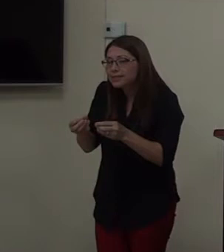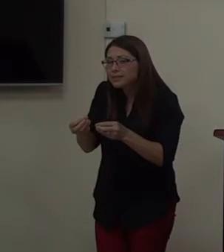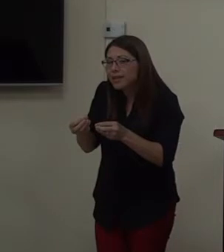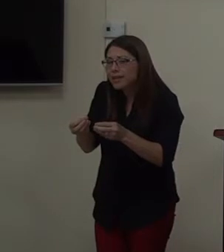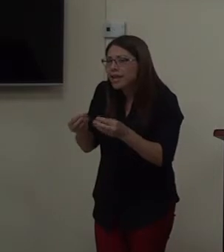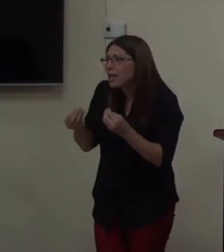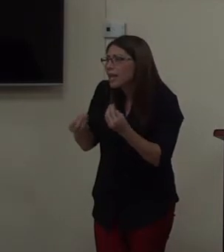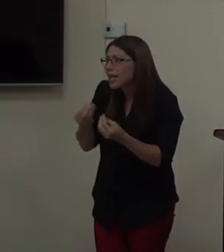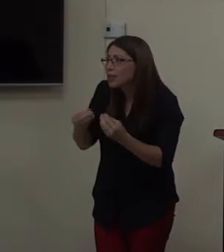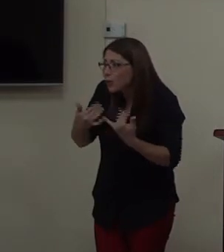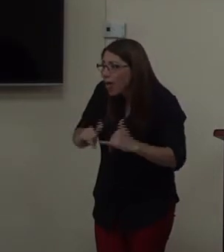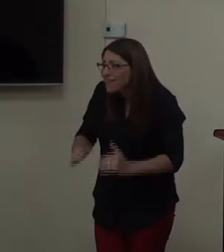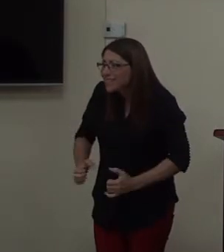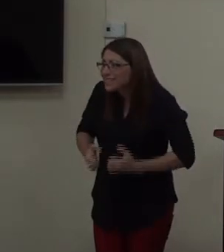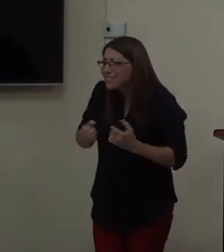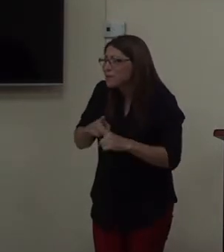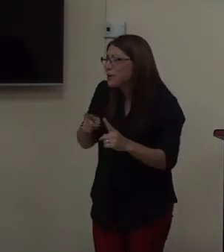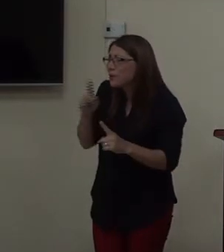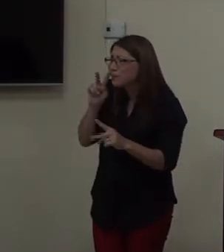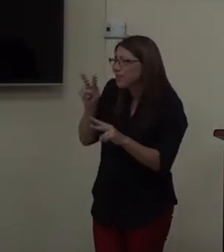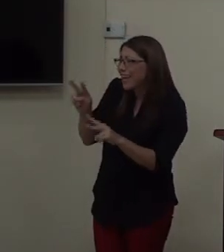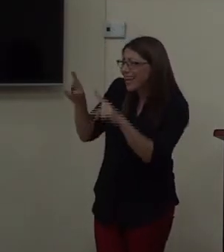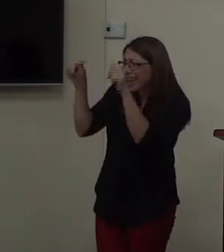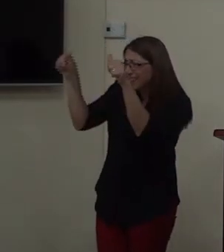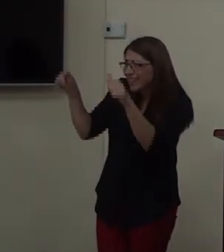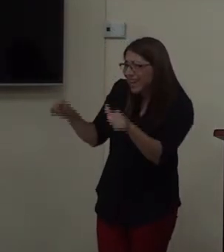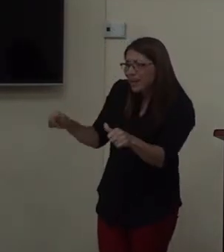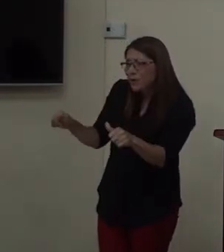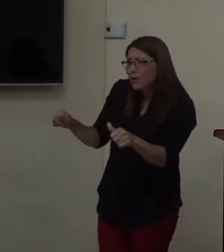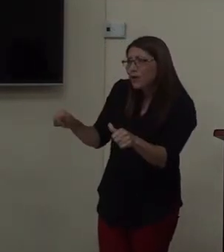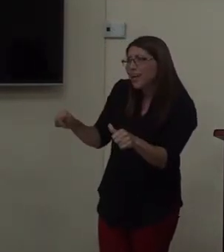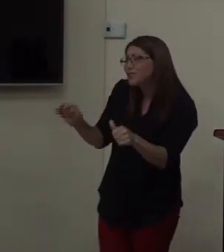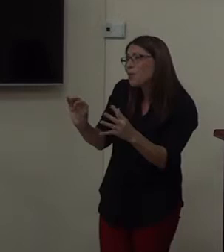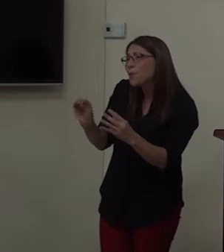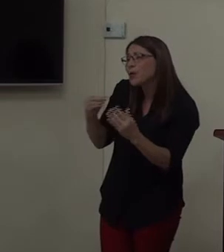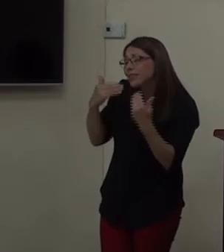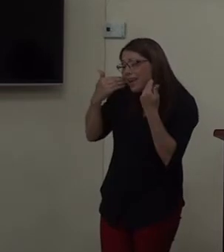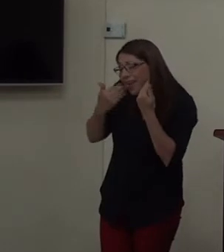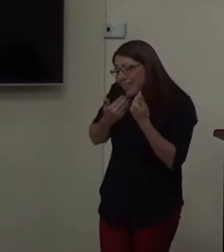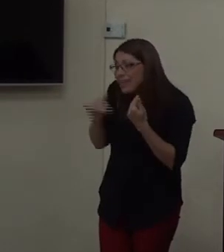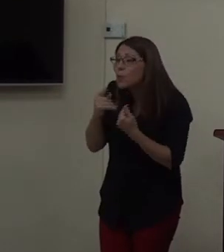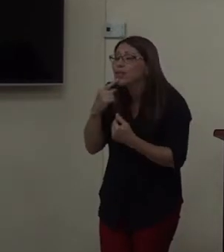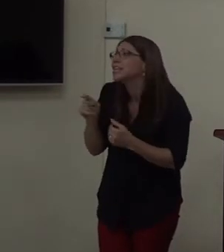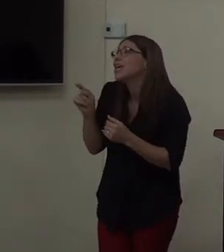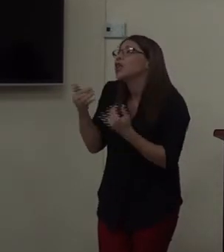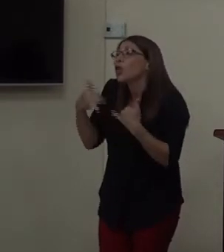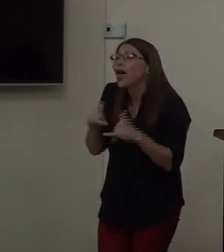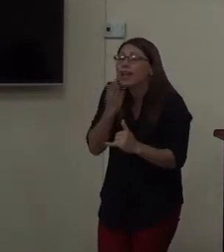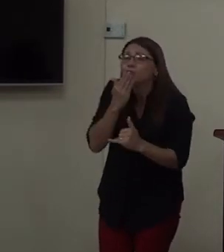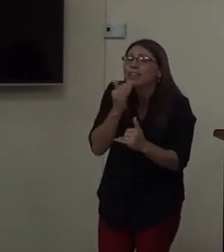muy decadente. O sea, les queda un ratito. O sea, mientras tanto, dediquémonos